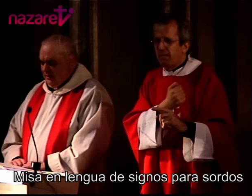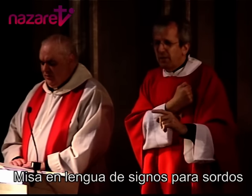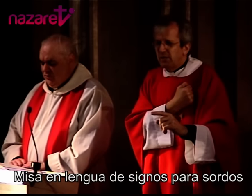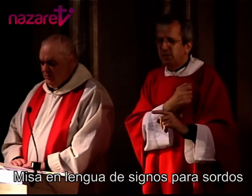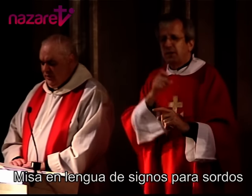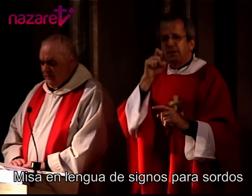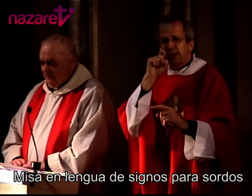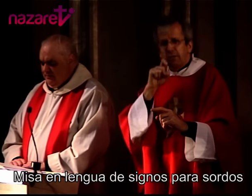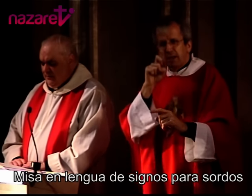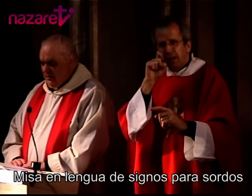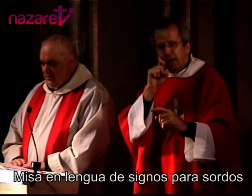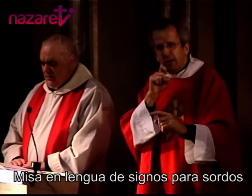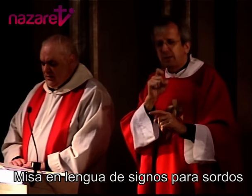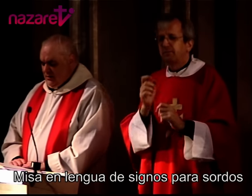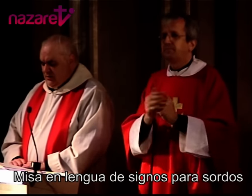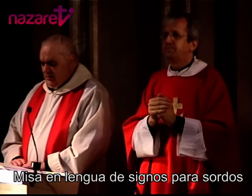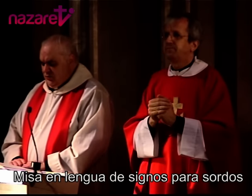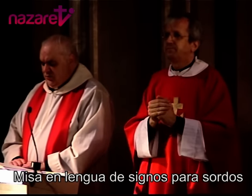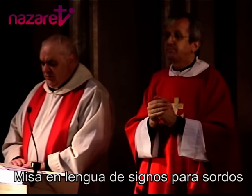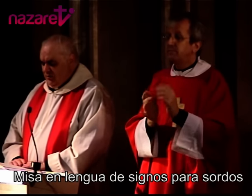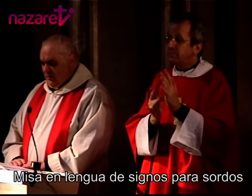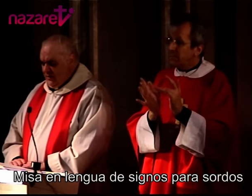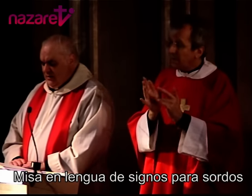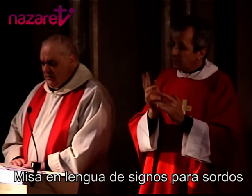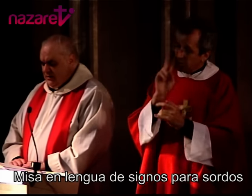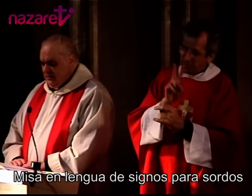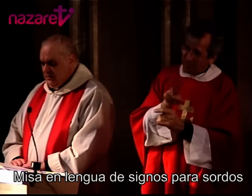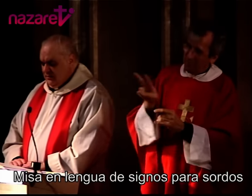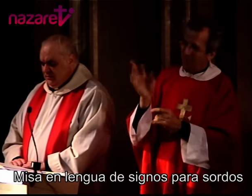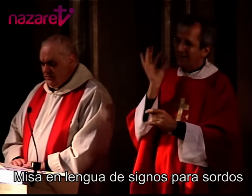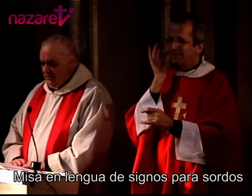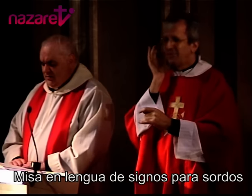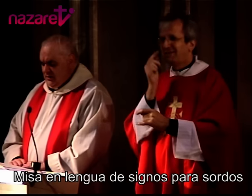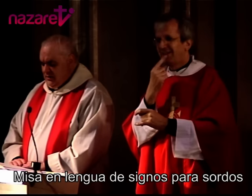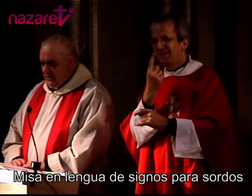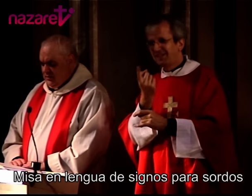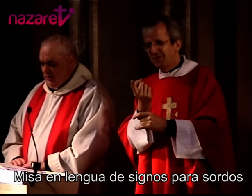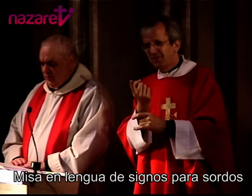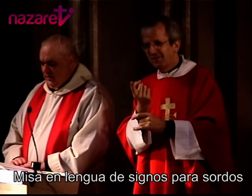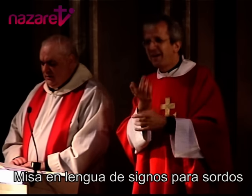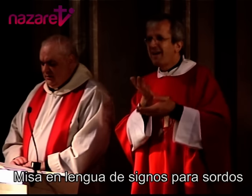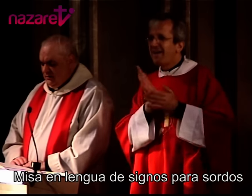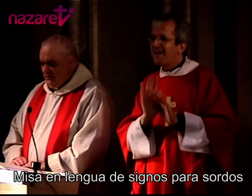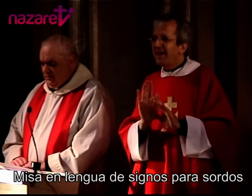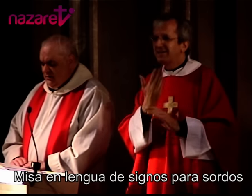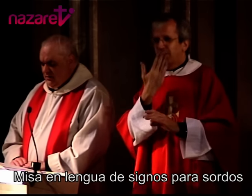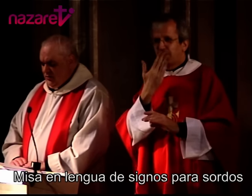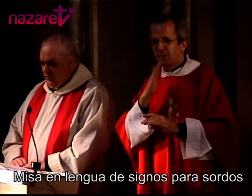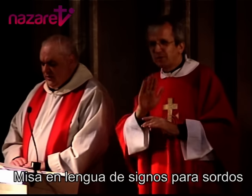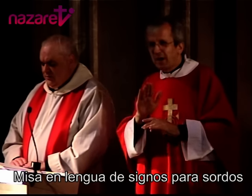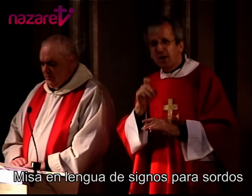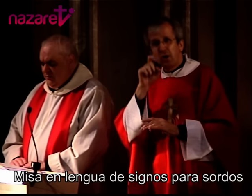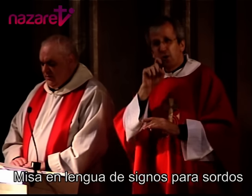lanzaban lamentos por él. Jesús se volvió hacia ellas y les dijo: hijas de Jerusalén,